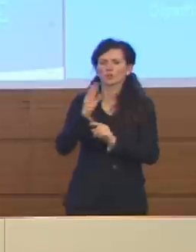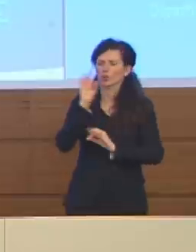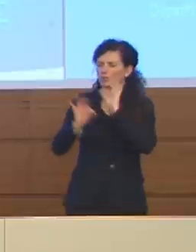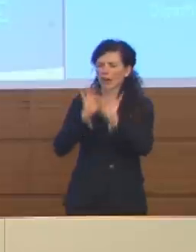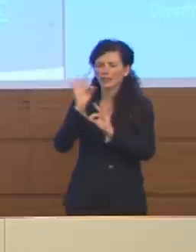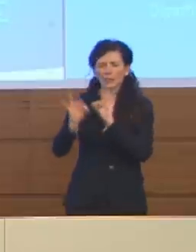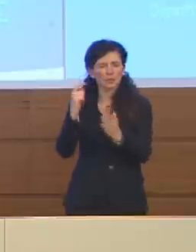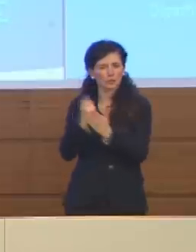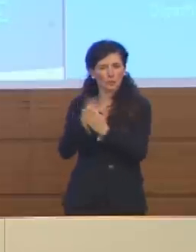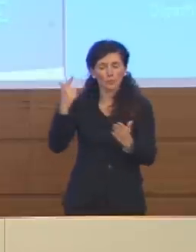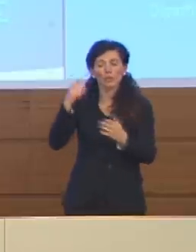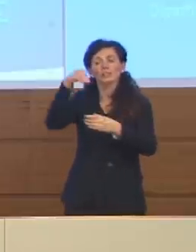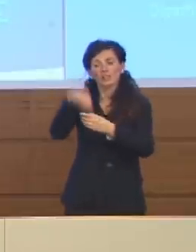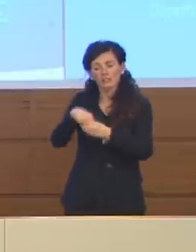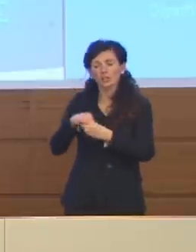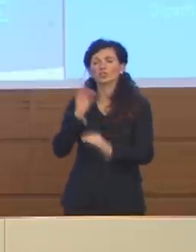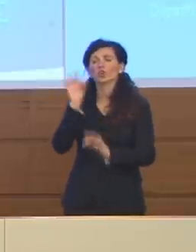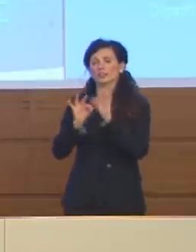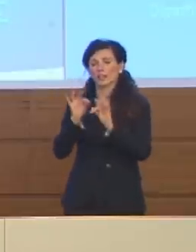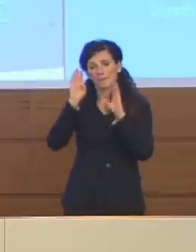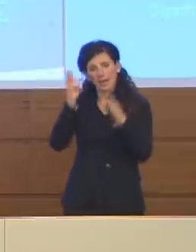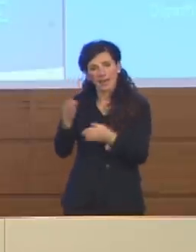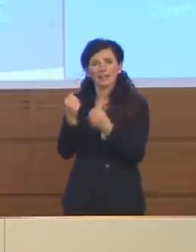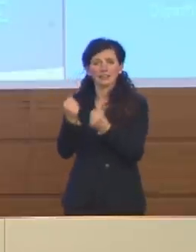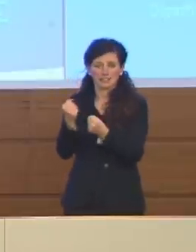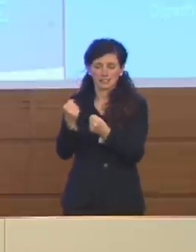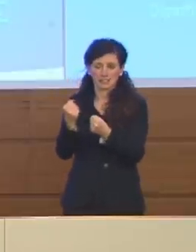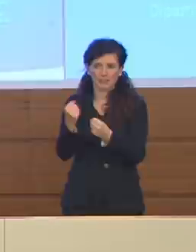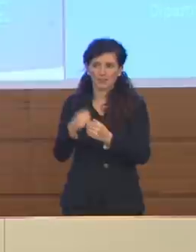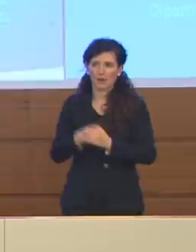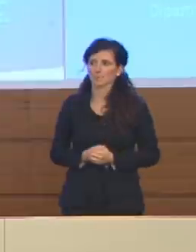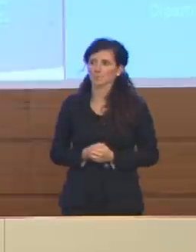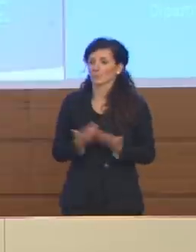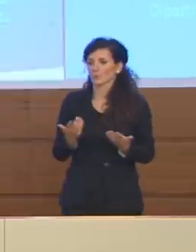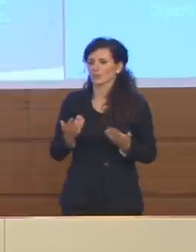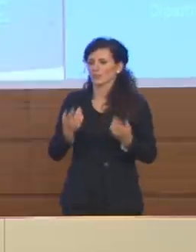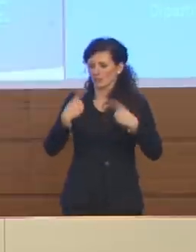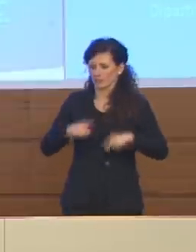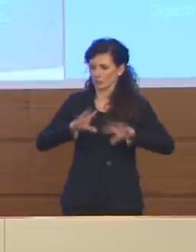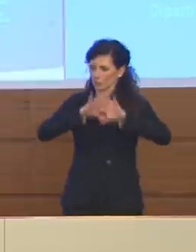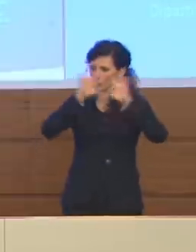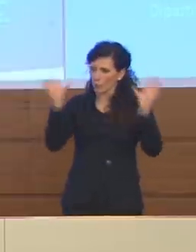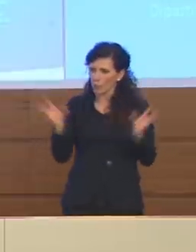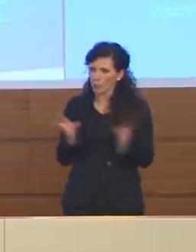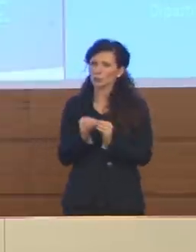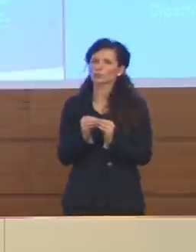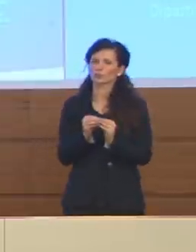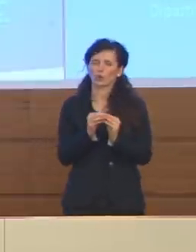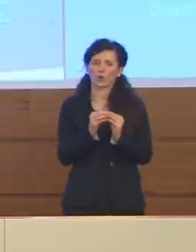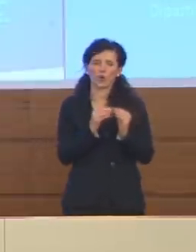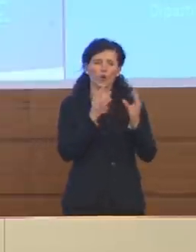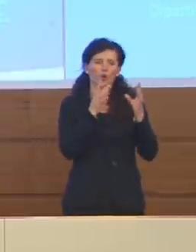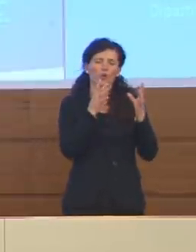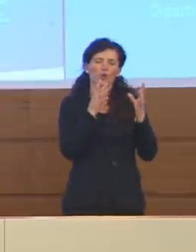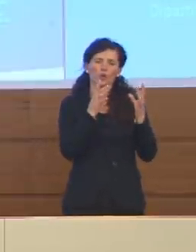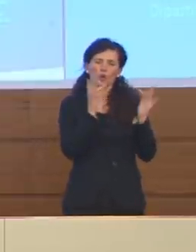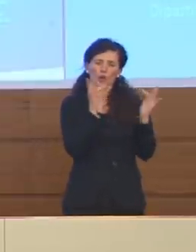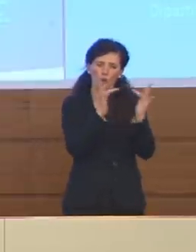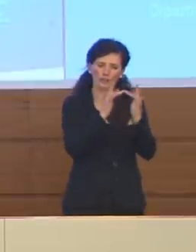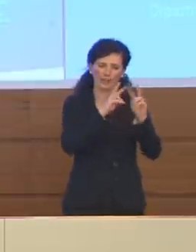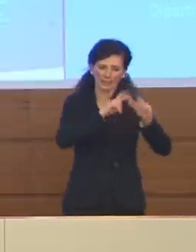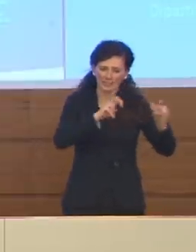posti delle terapie intensive dedicati ecco su tutto questo corollario se preferite